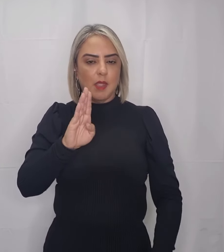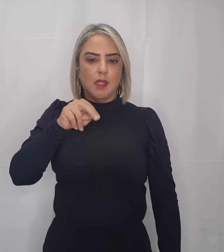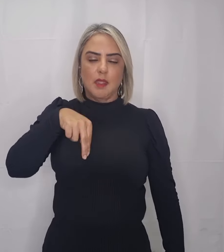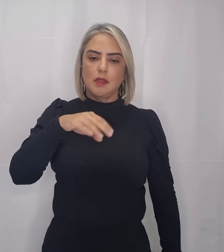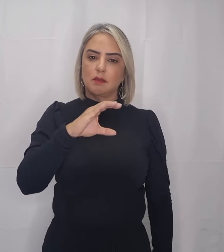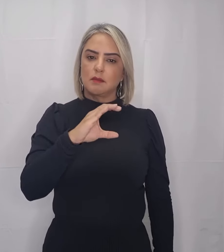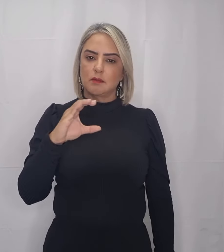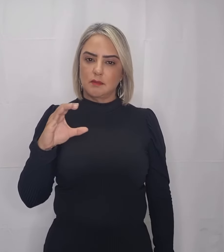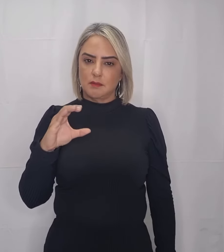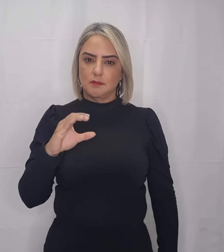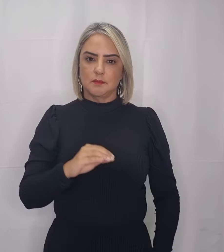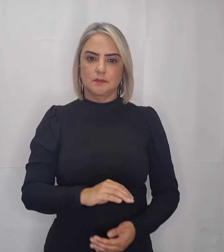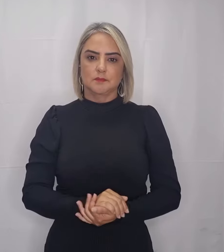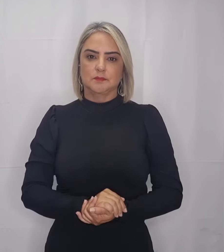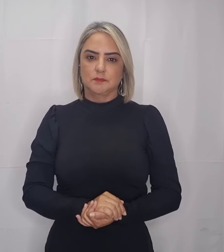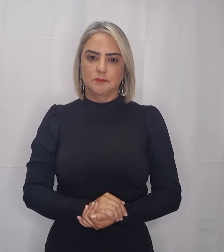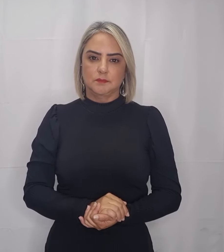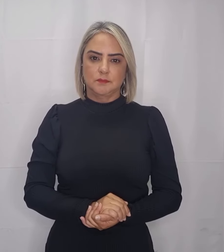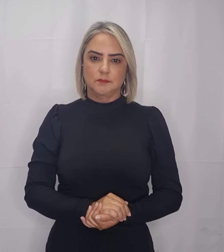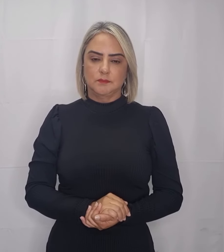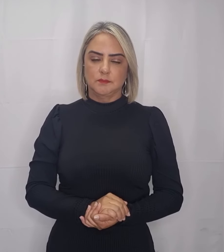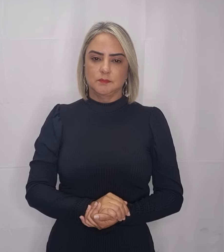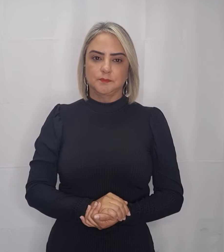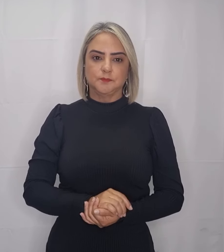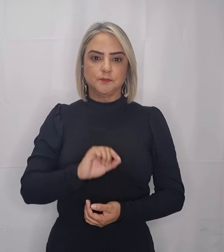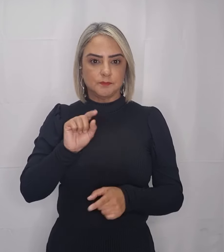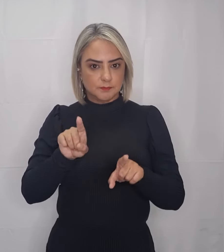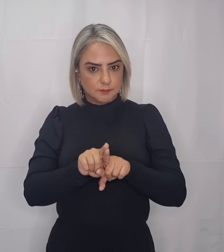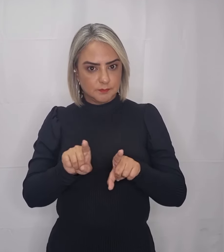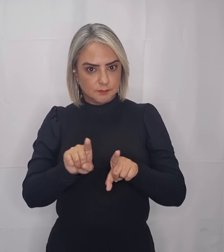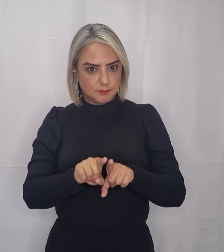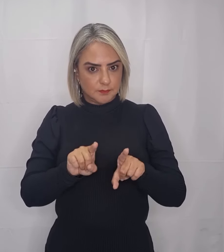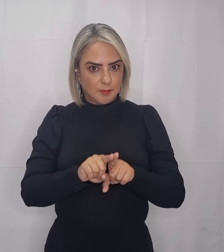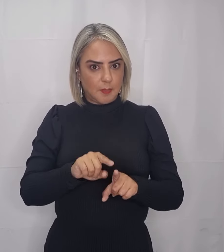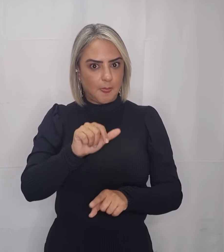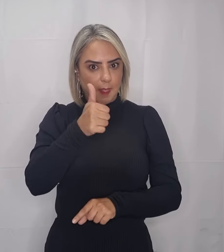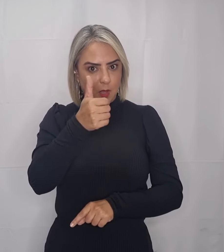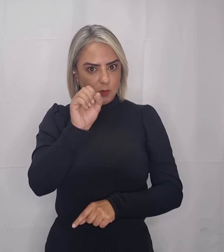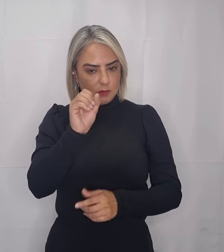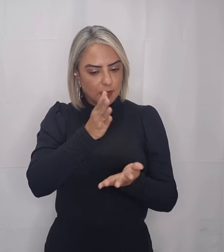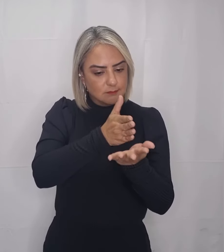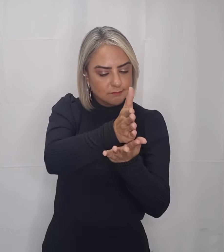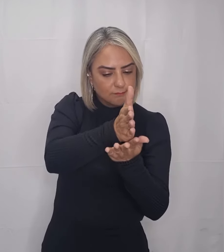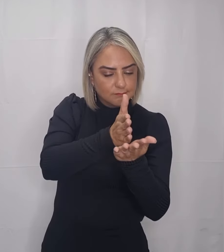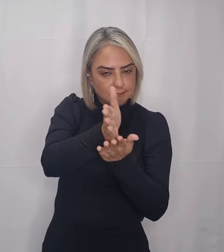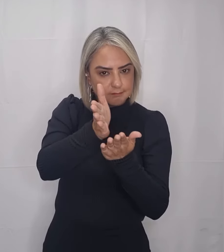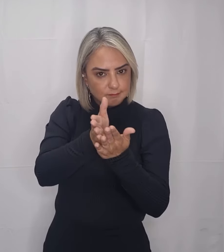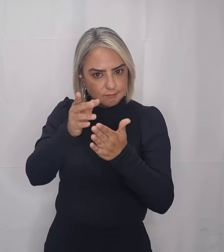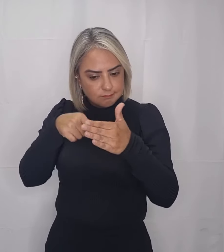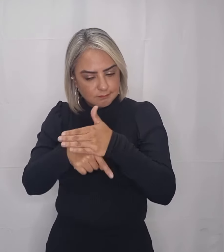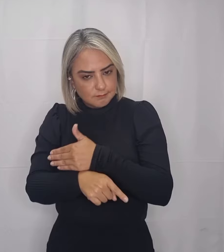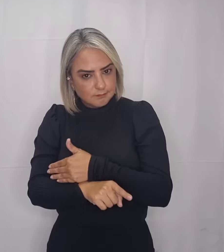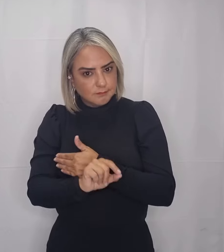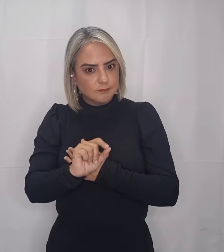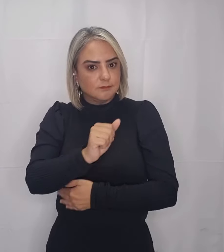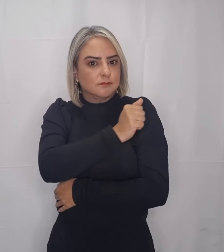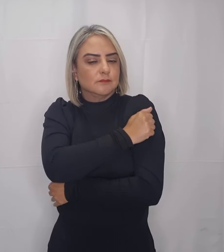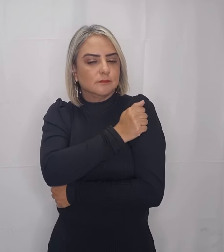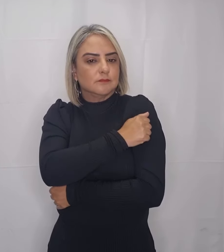Curricular. Além dos 10 percursos de aprofundamento, o estudante pode optar